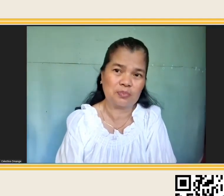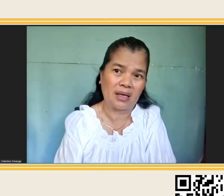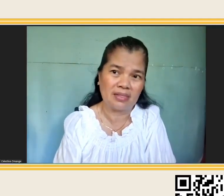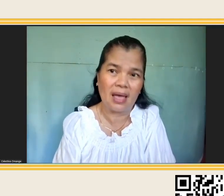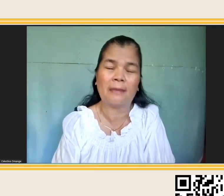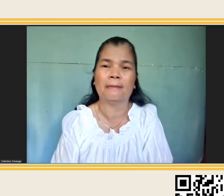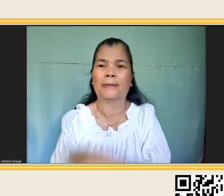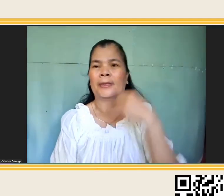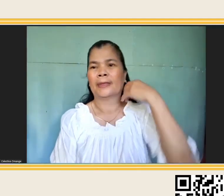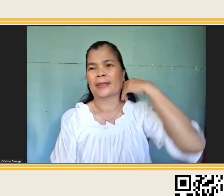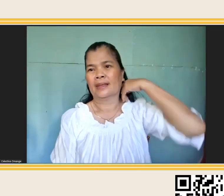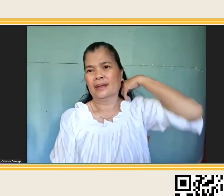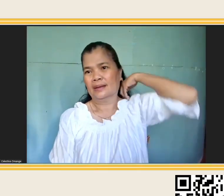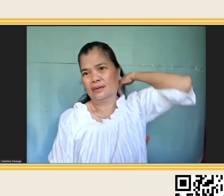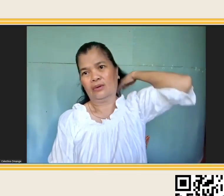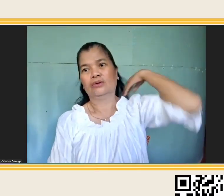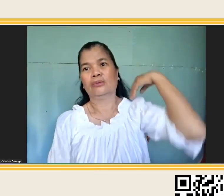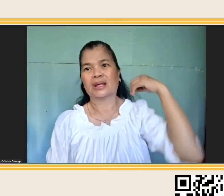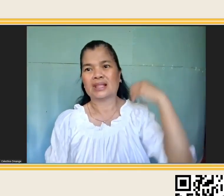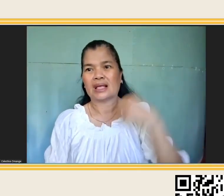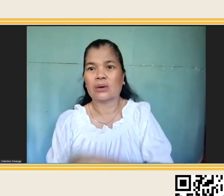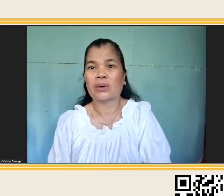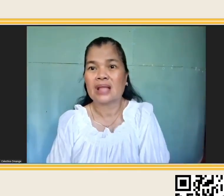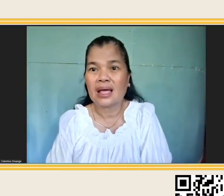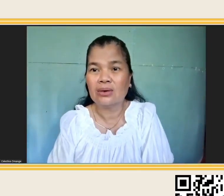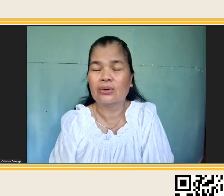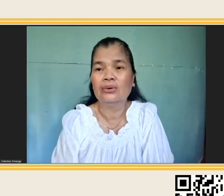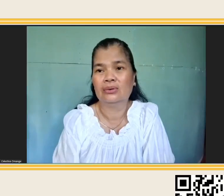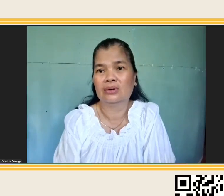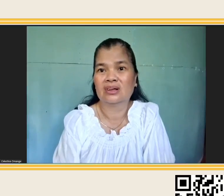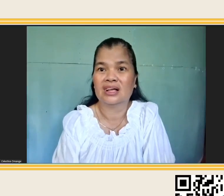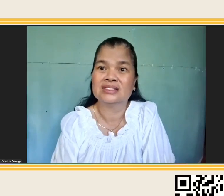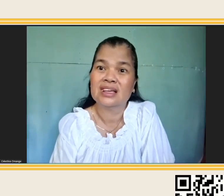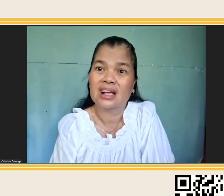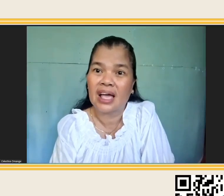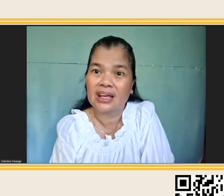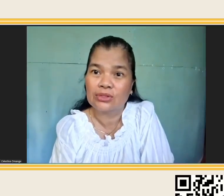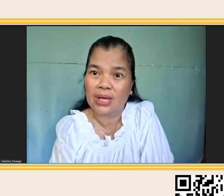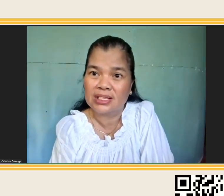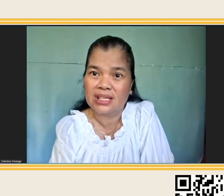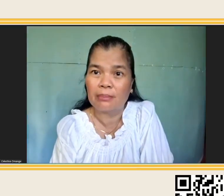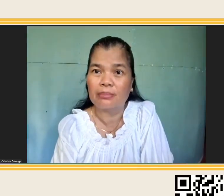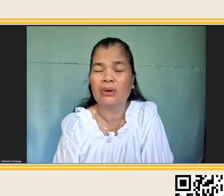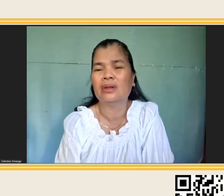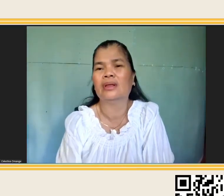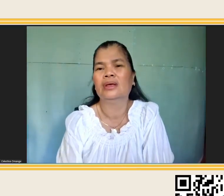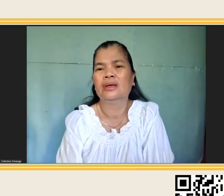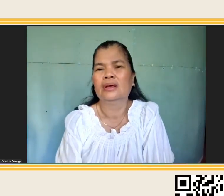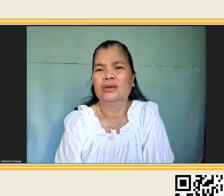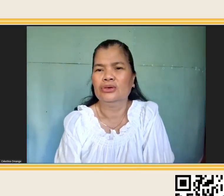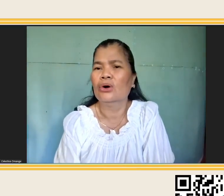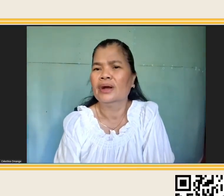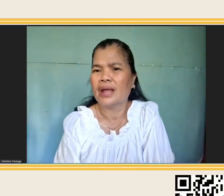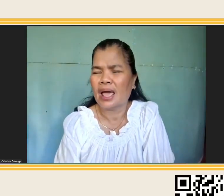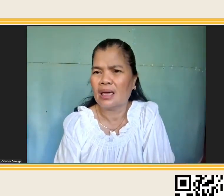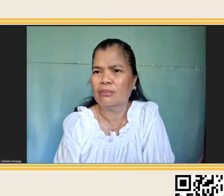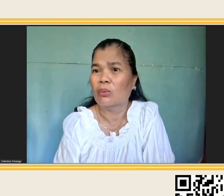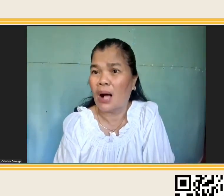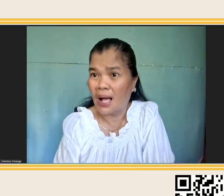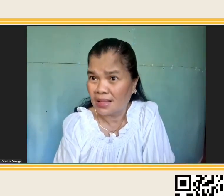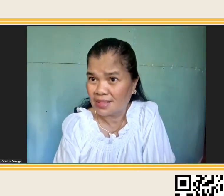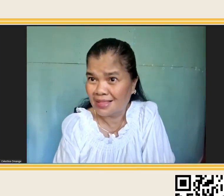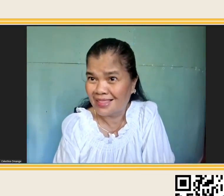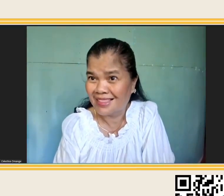to respect them. Although matatawa tayo, kasi kagaya nitong example, your